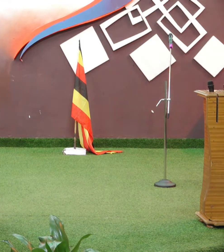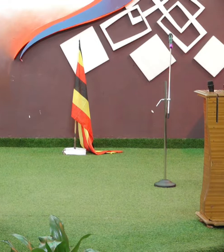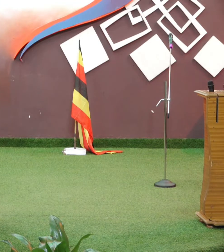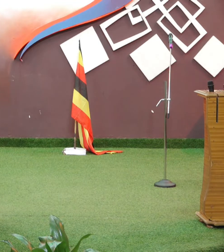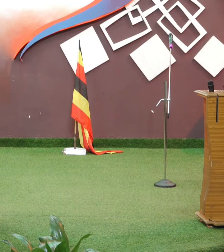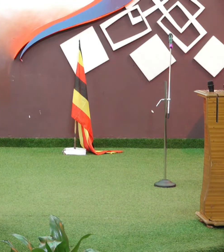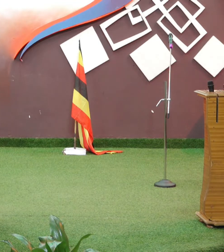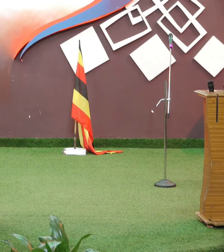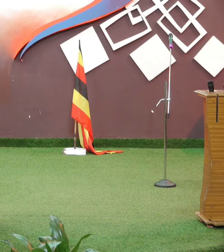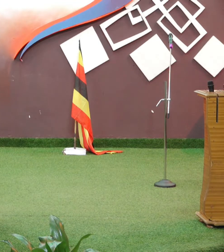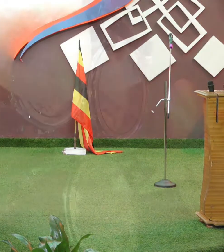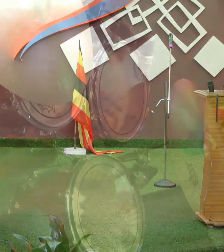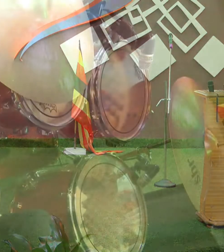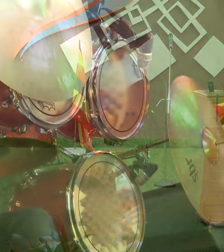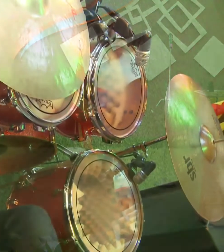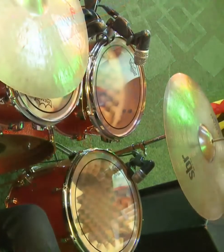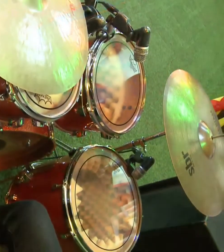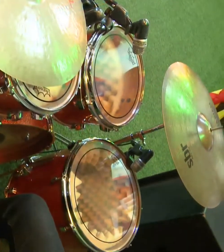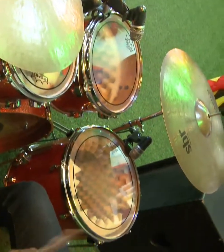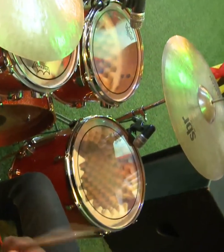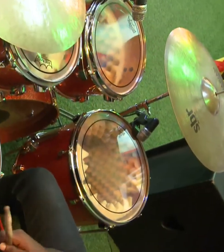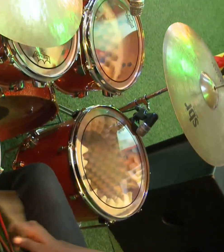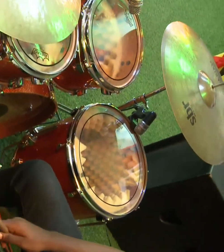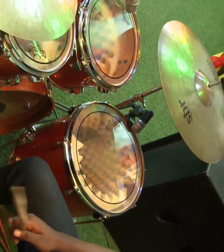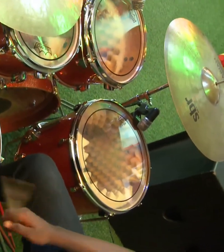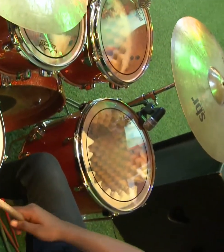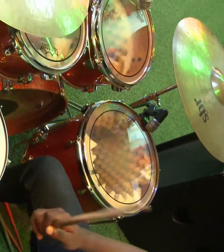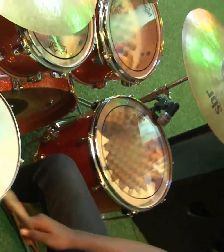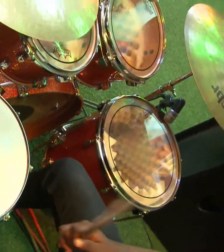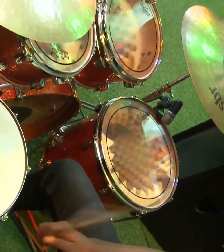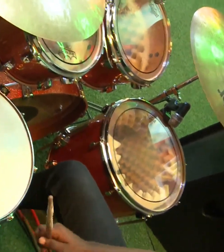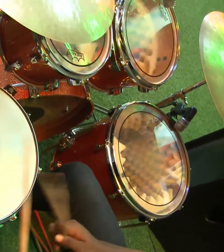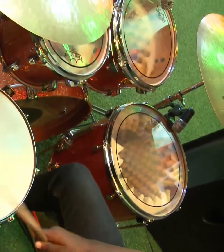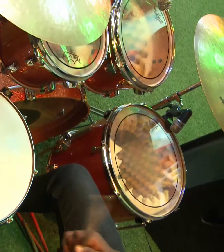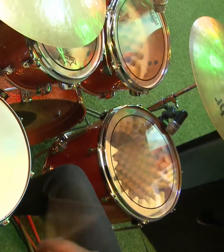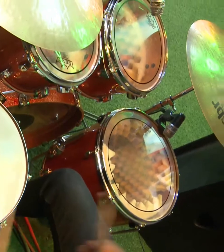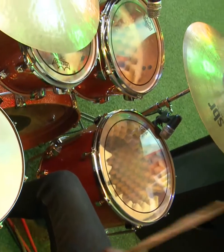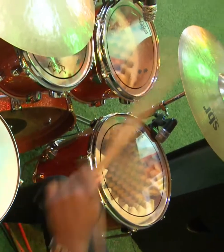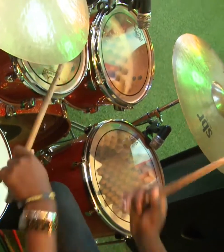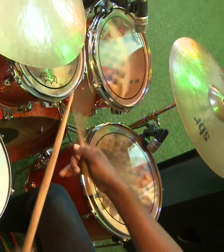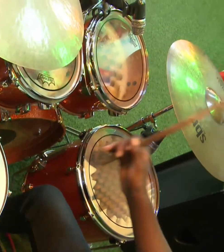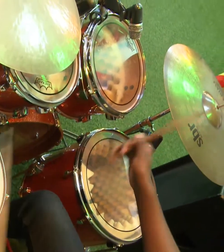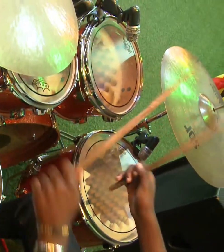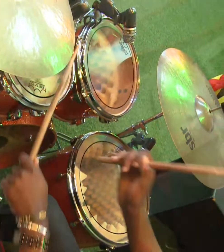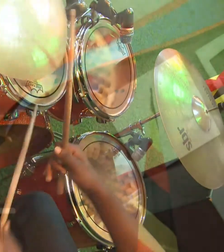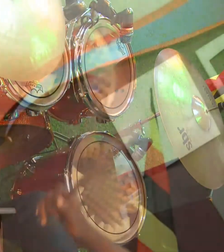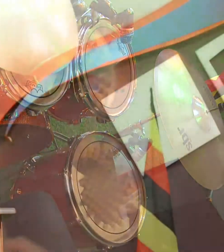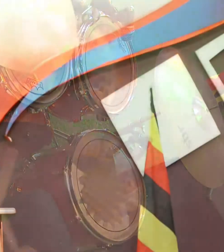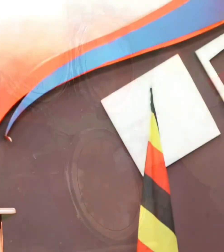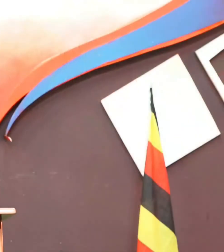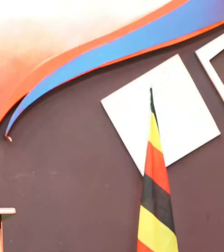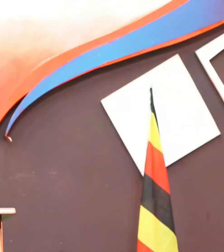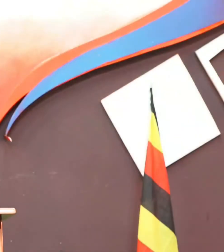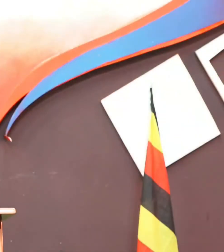wali oyagala kununula nze byonna wabimanya nti ojja kubya ndi waringa naye wamanya nti waliyo